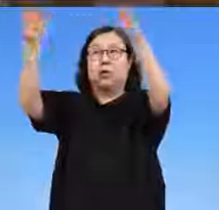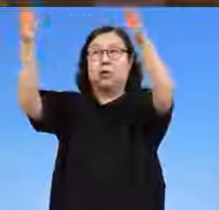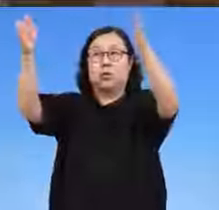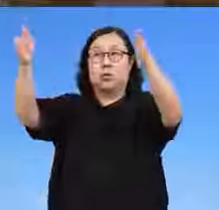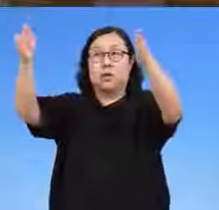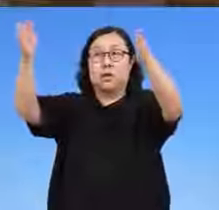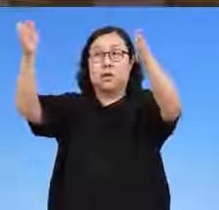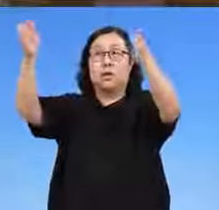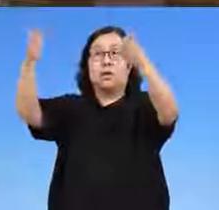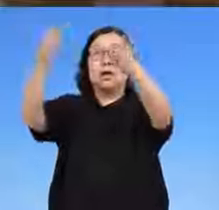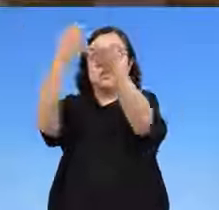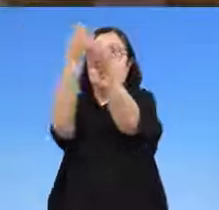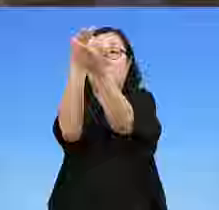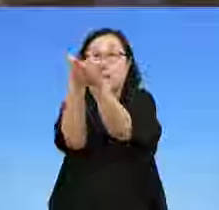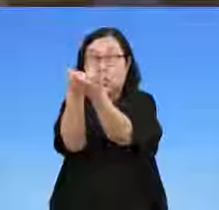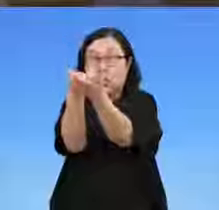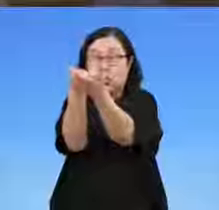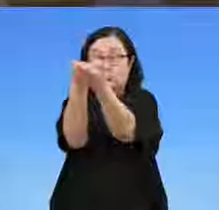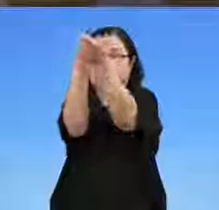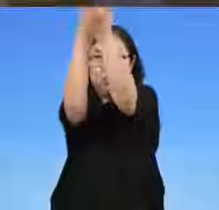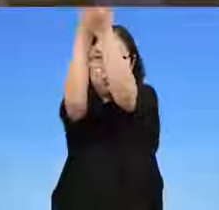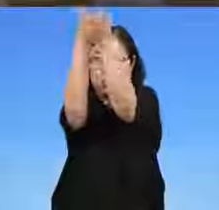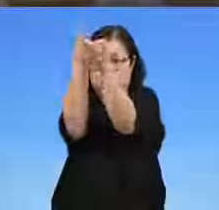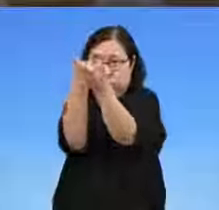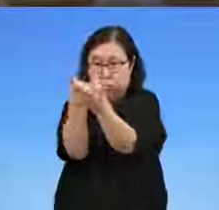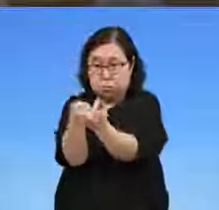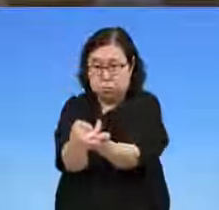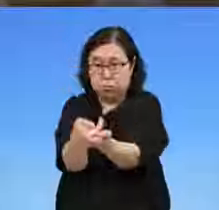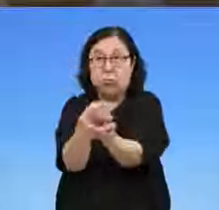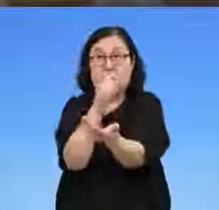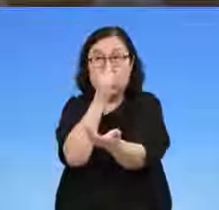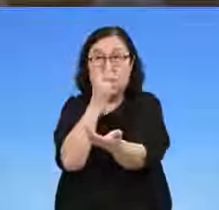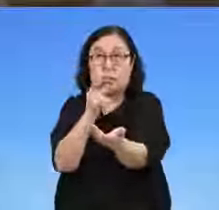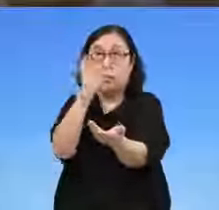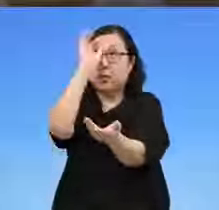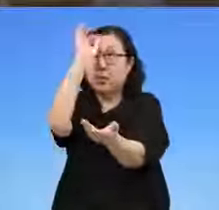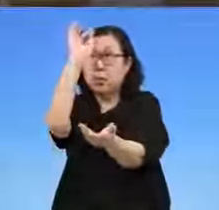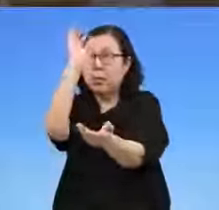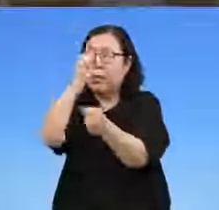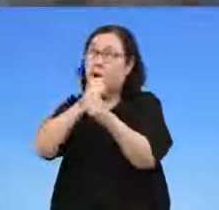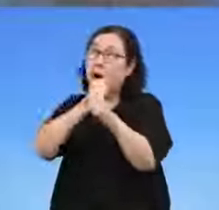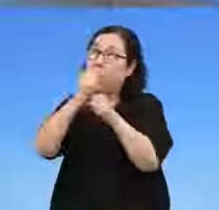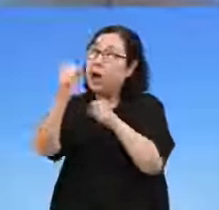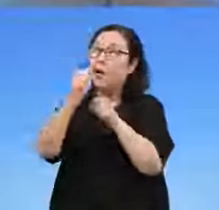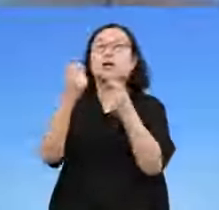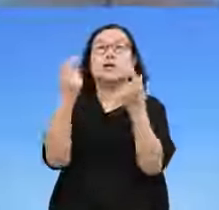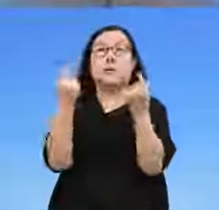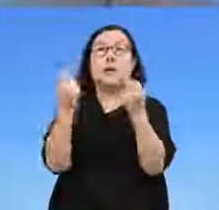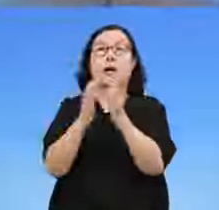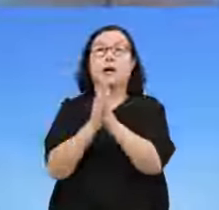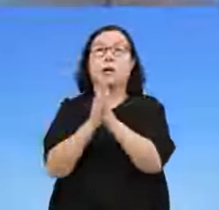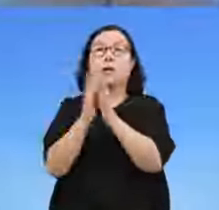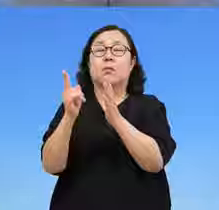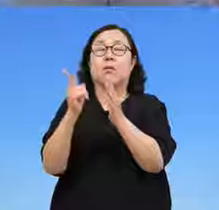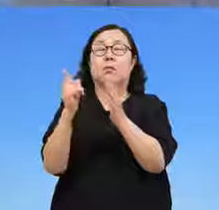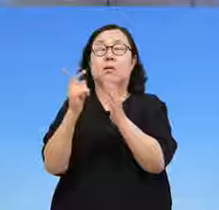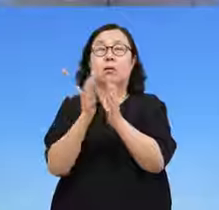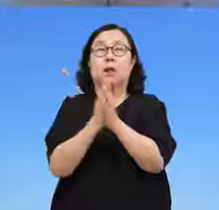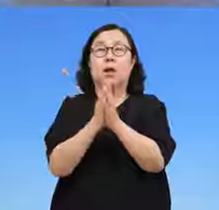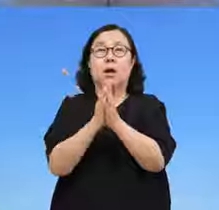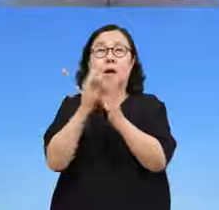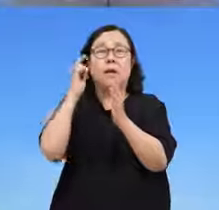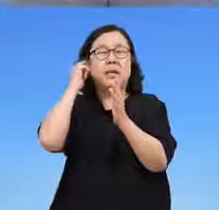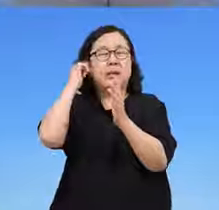중풍병자가 지금 이제 달아 내려지고 있다. 예수님 입장에서 이게 얼마나 당황스럽겠습니까? 그리고 막 비명